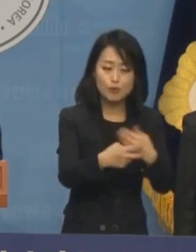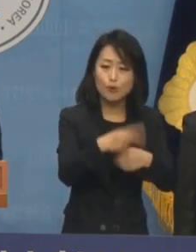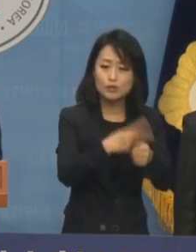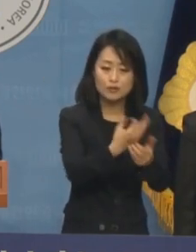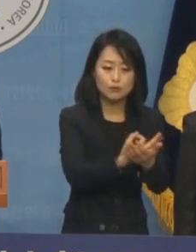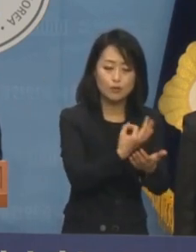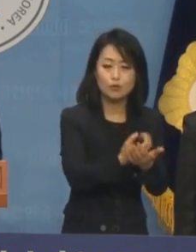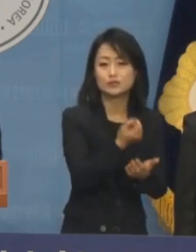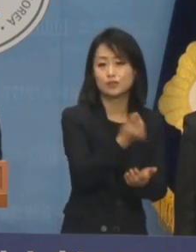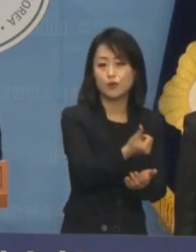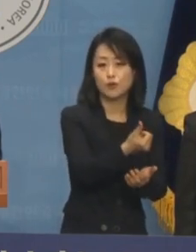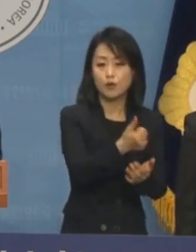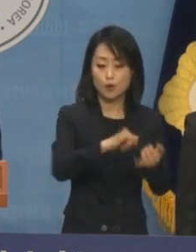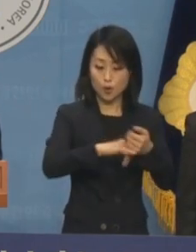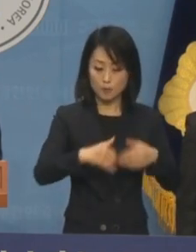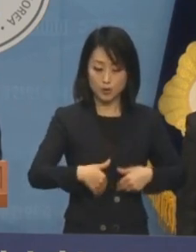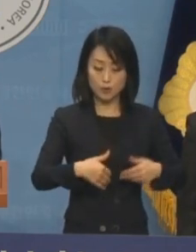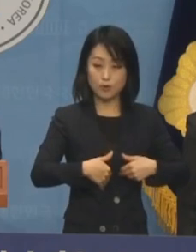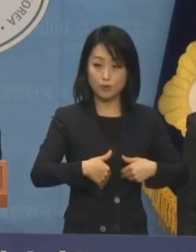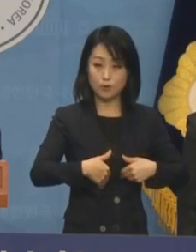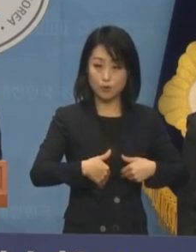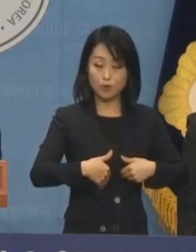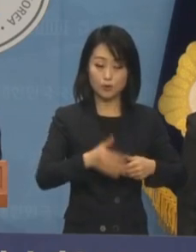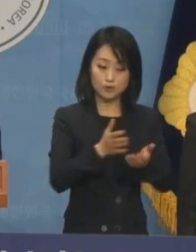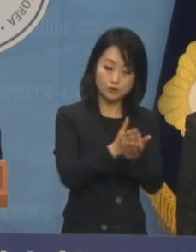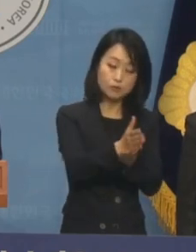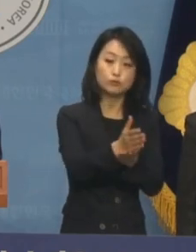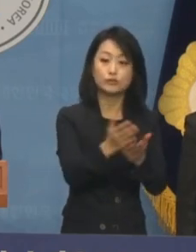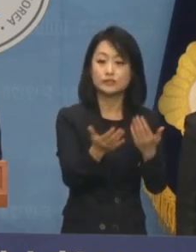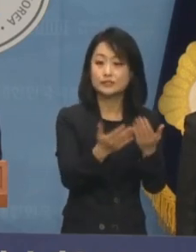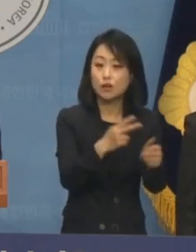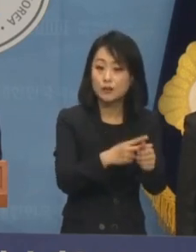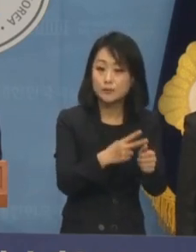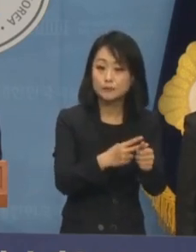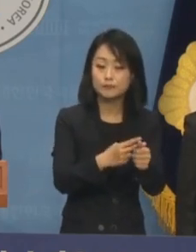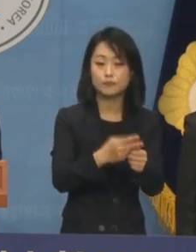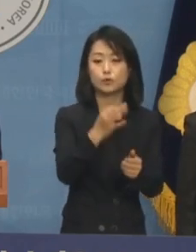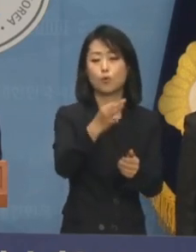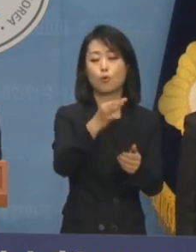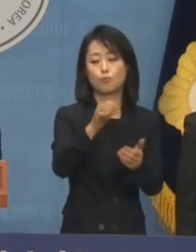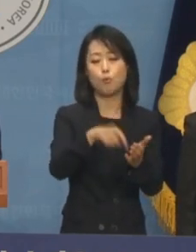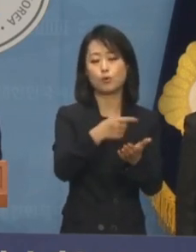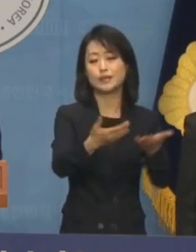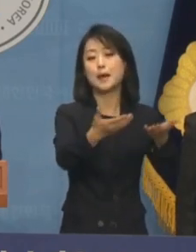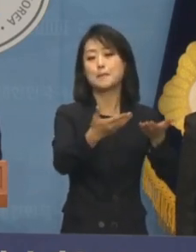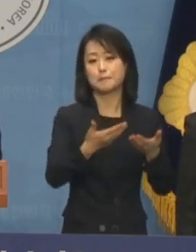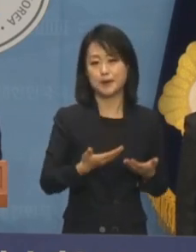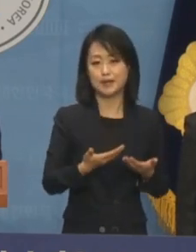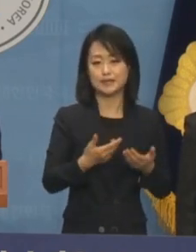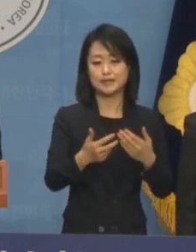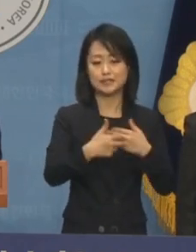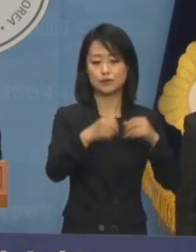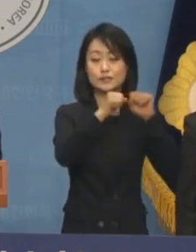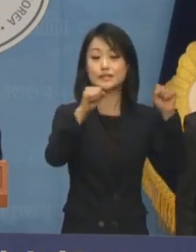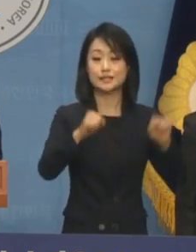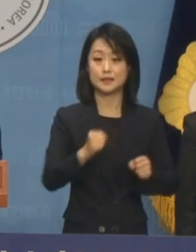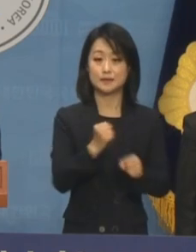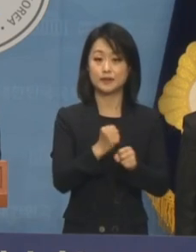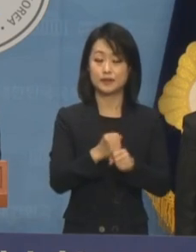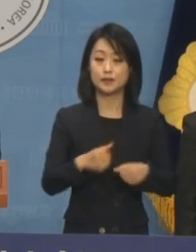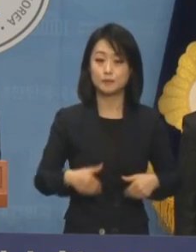지역에서 필수 의료를 하는 의사들이 워라밸도 좋고 경제적 보상도 적절하게 받는 의료 체계를 만들어야 합니다.